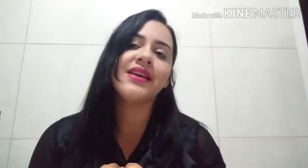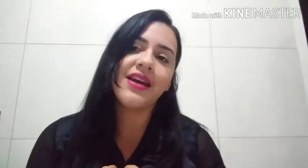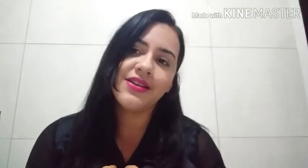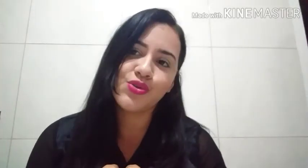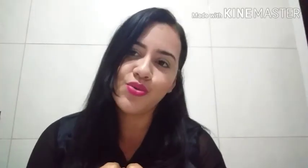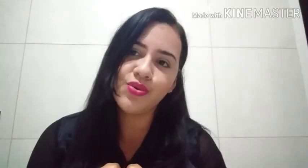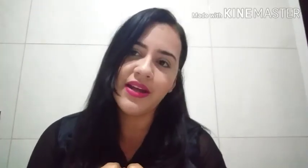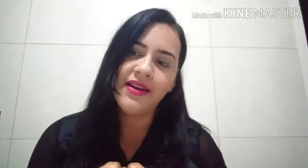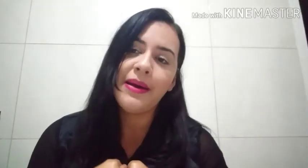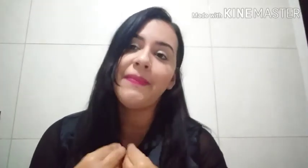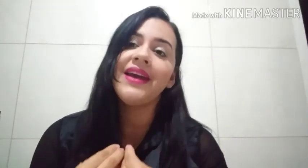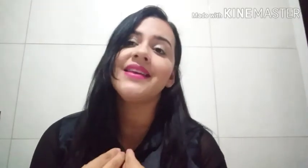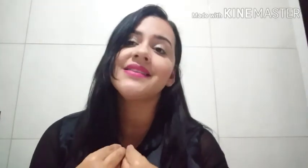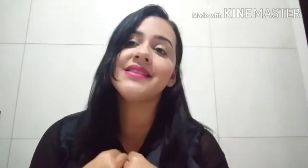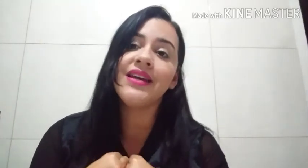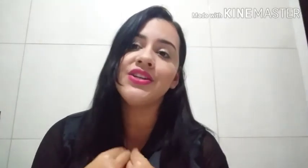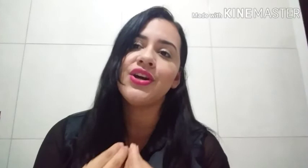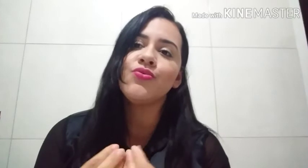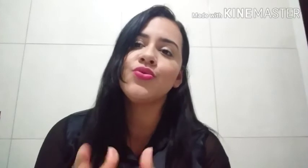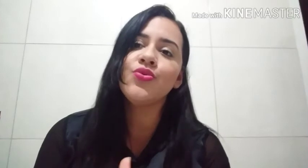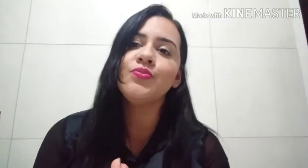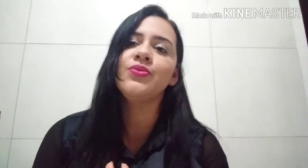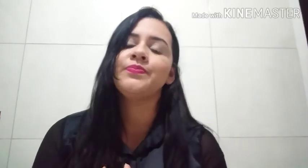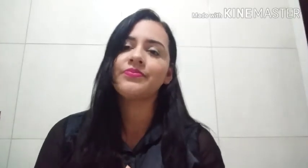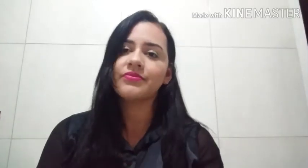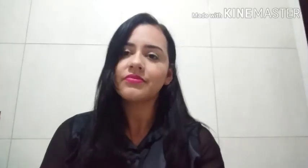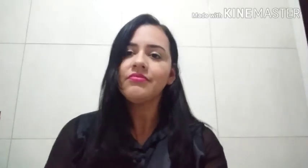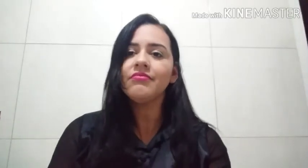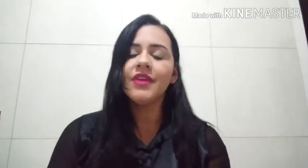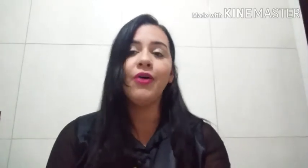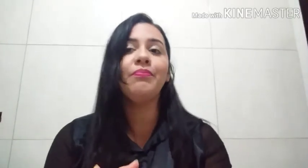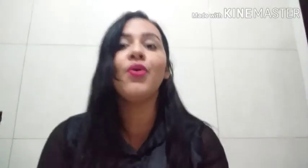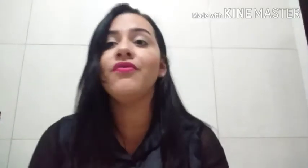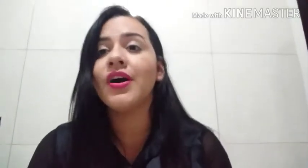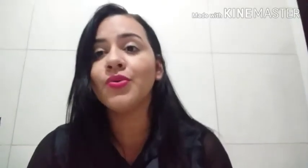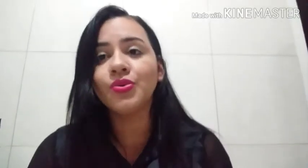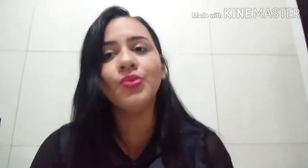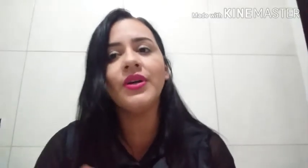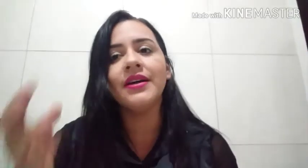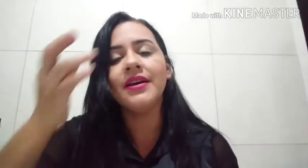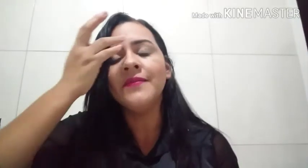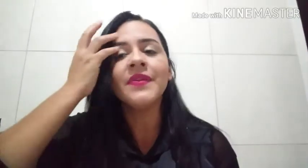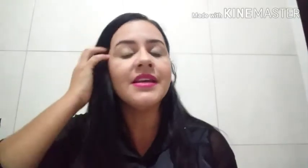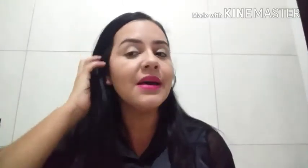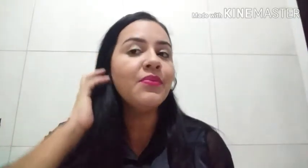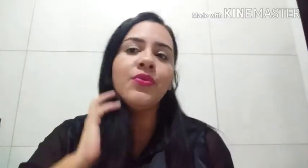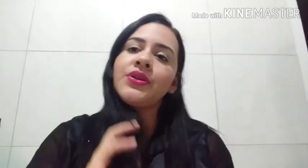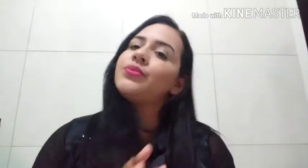ser surdo, né? Pertencente a um grupo, a um povo, uma cultura. Isso é muito,